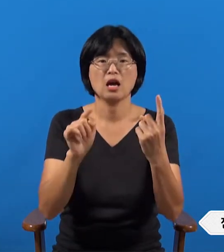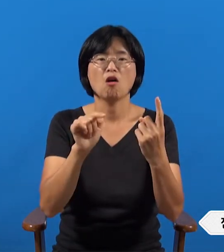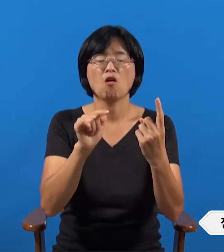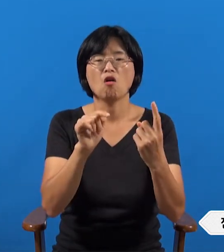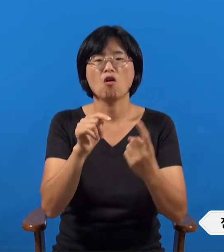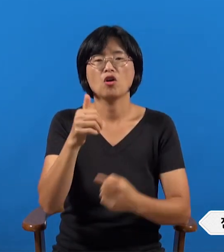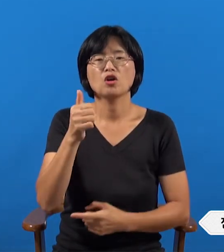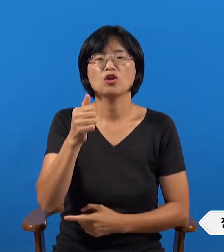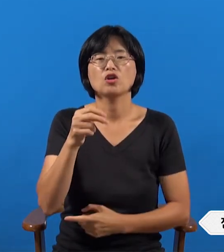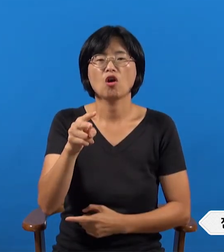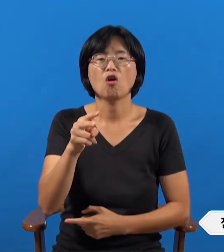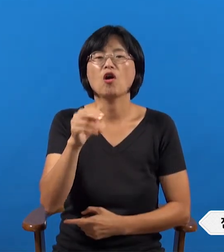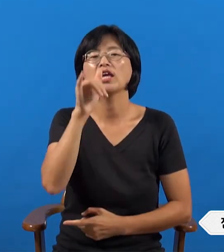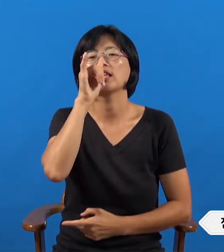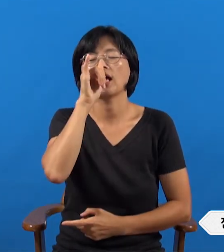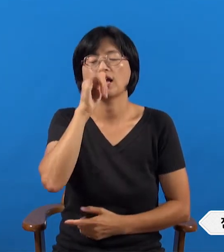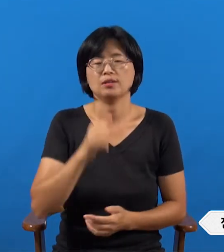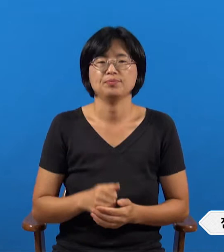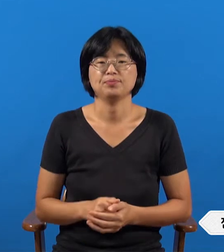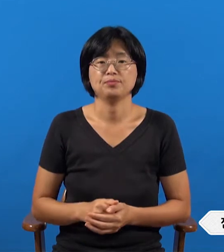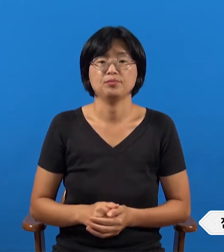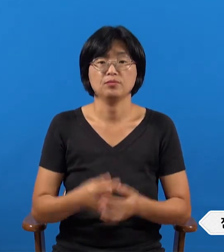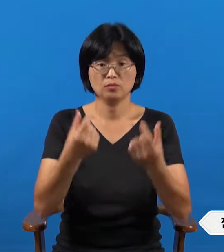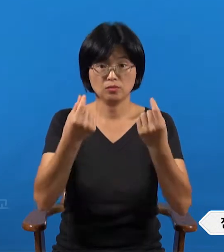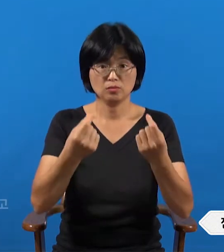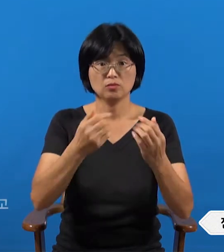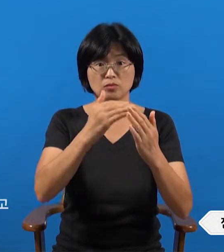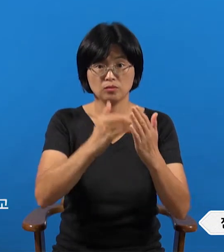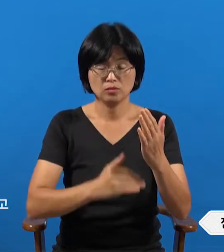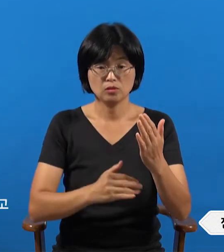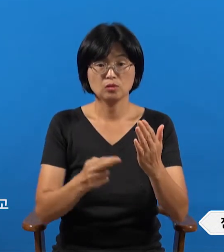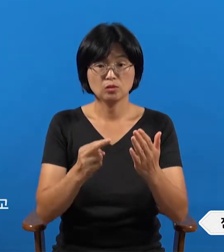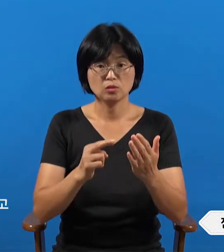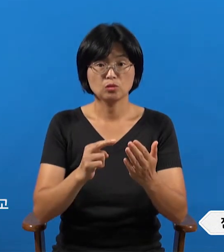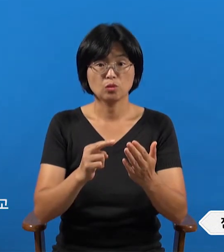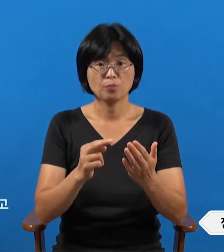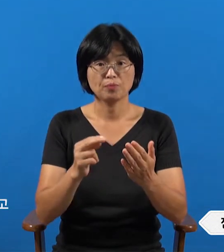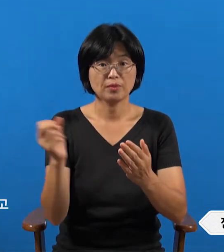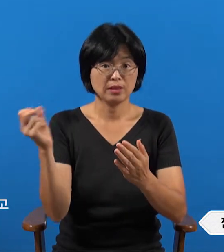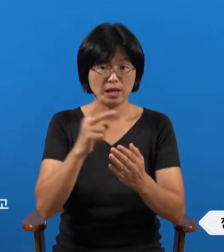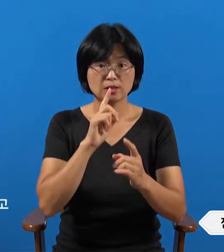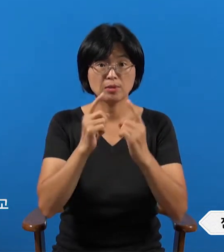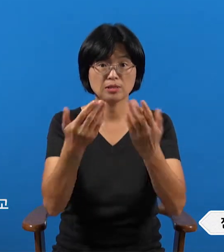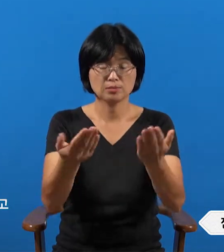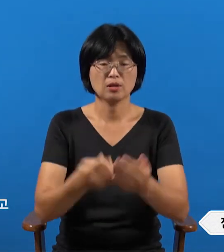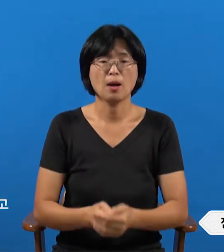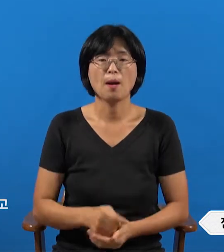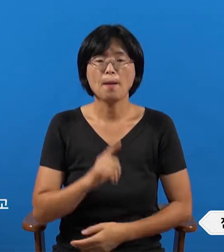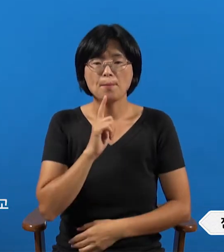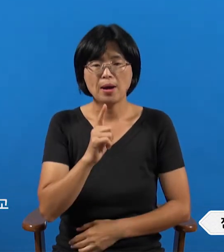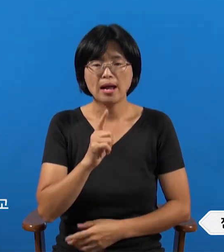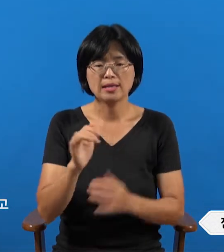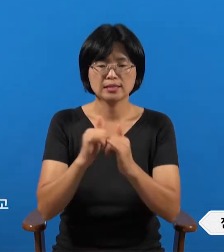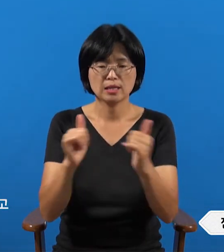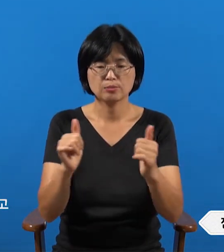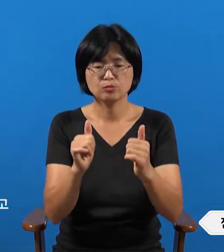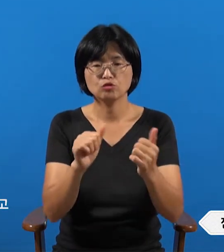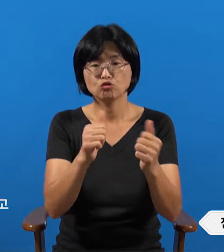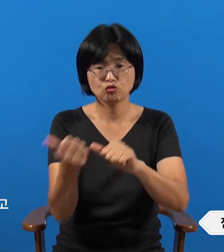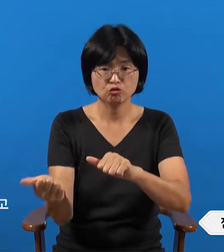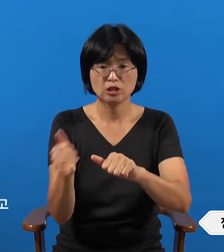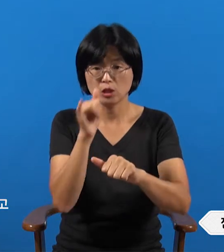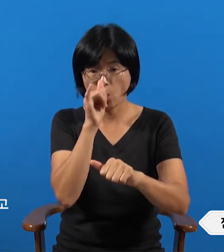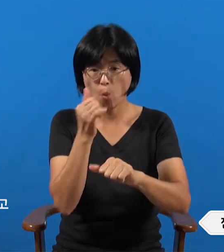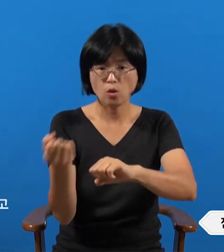거기에 달려있다라고 말씀합니다. 똑같은 본문을 메시지 성경은 이렇게 번역해 놓았습니다. 말은 사람을